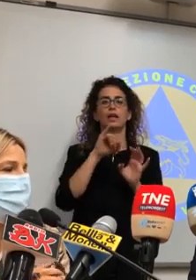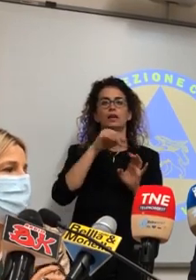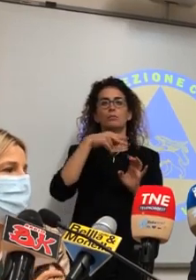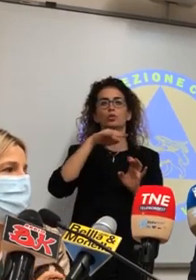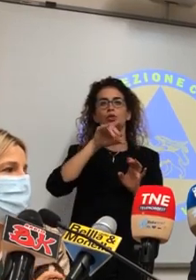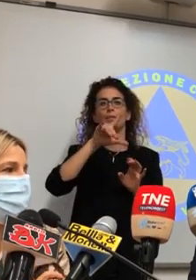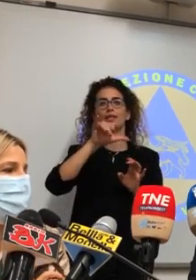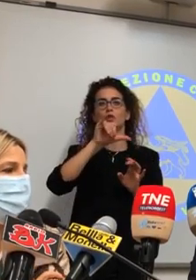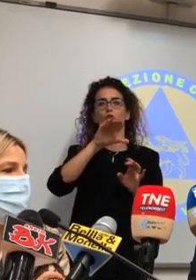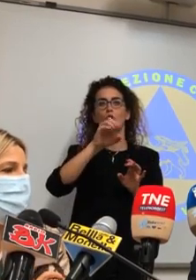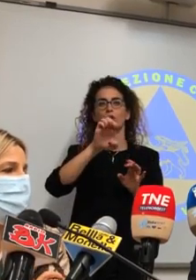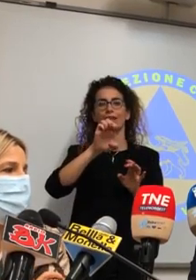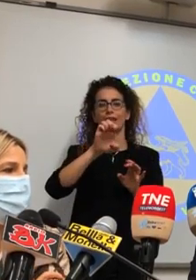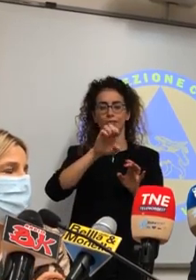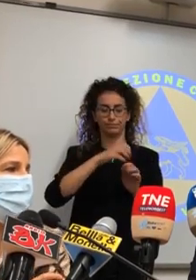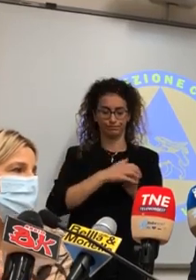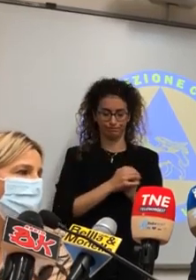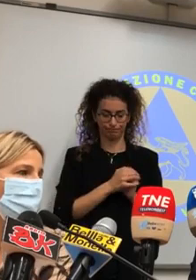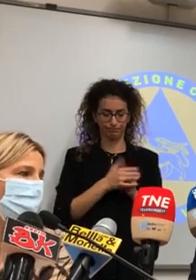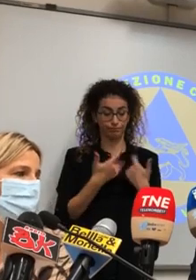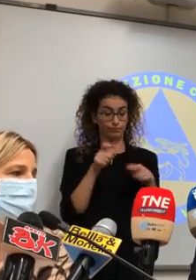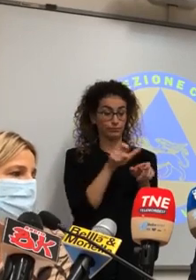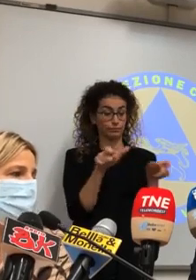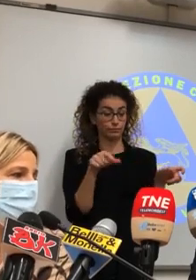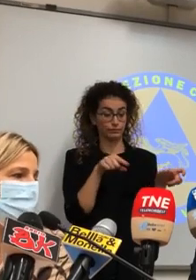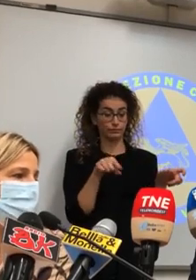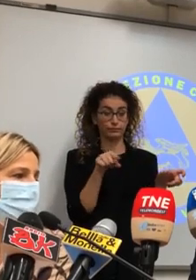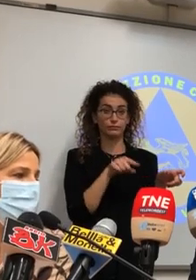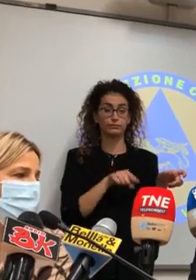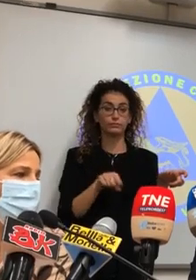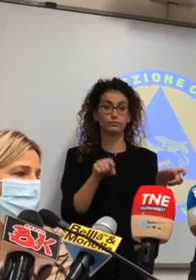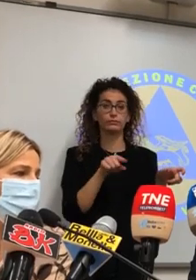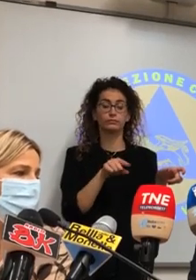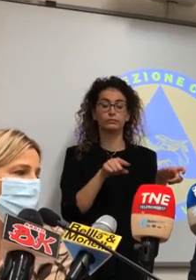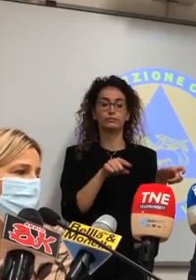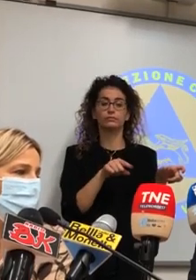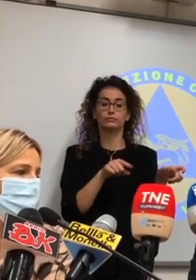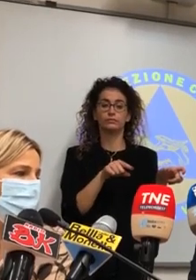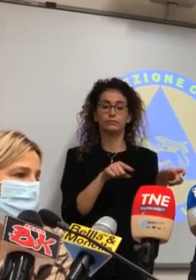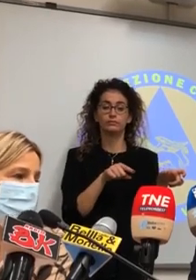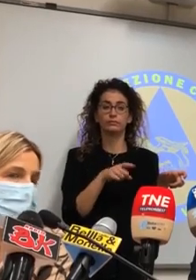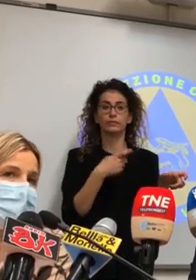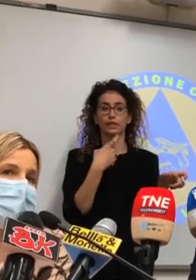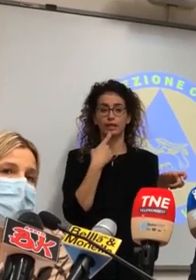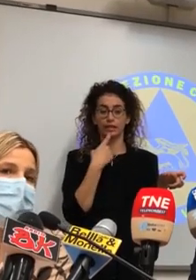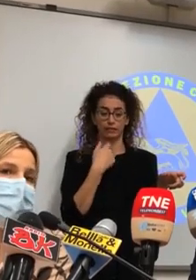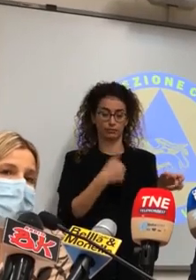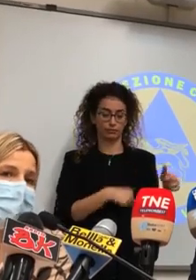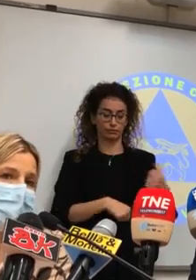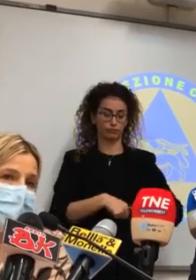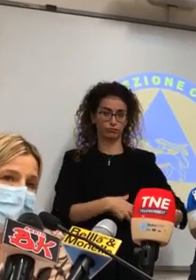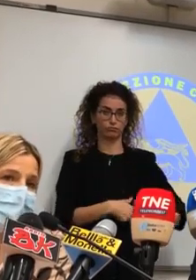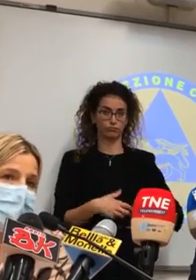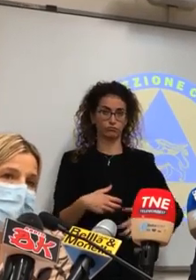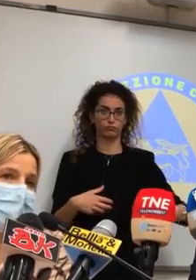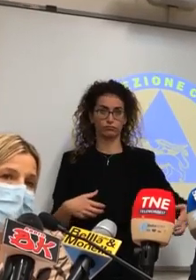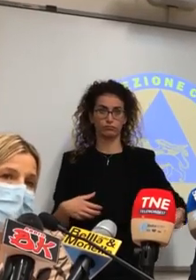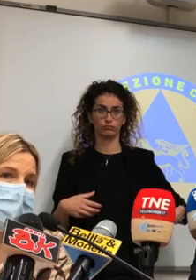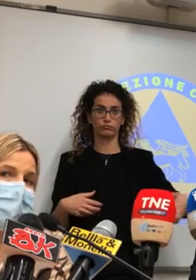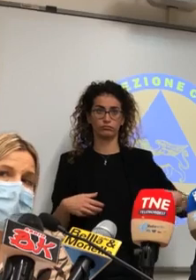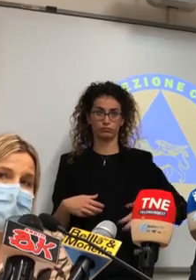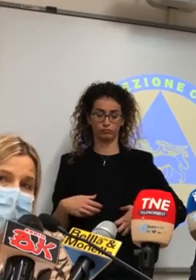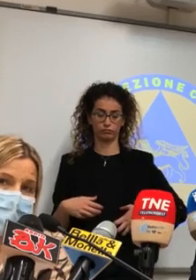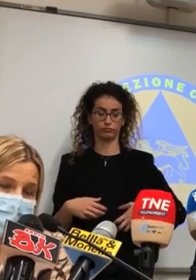immunodepressione. Questi soggetti sono principalmente i trapiantati, per cui li abbiamo